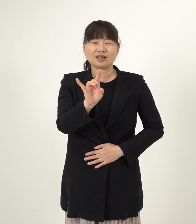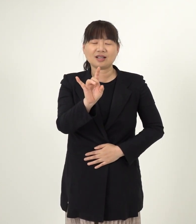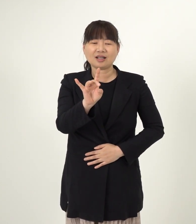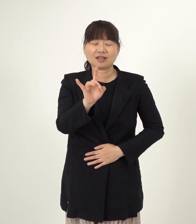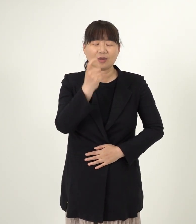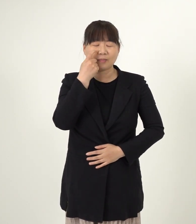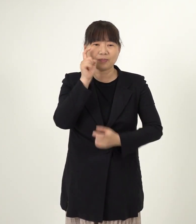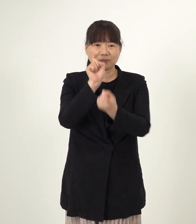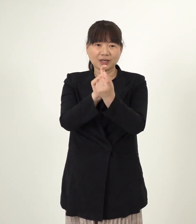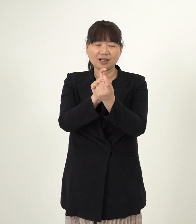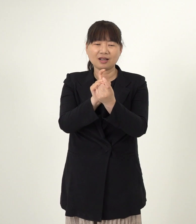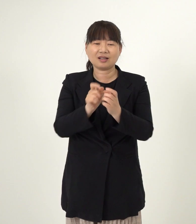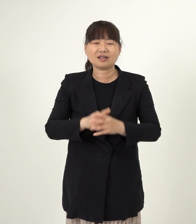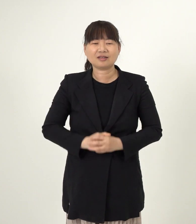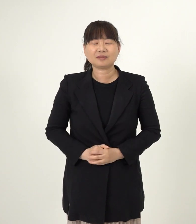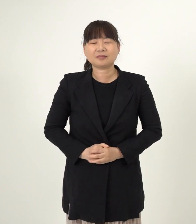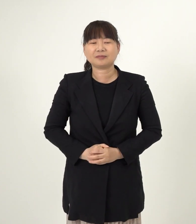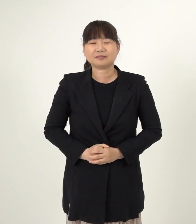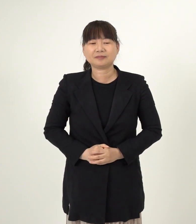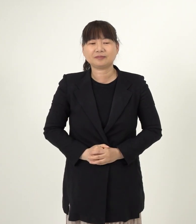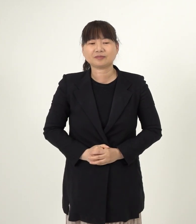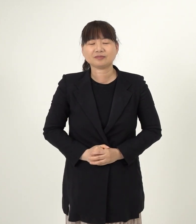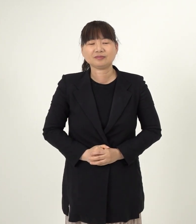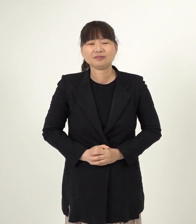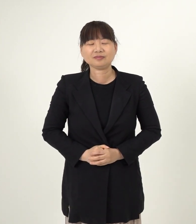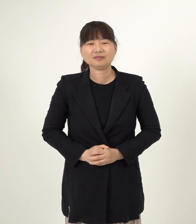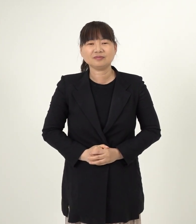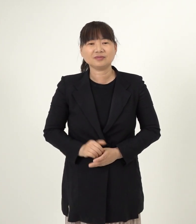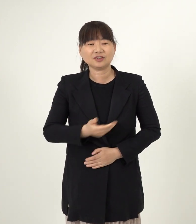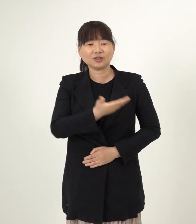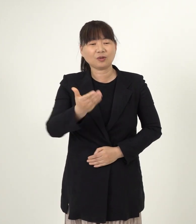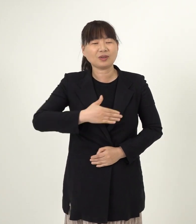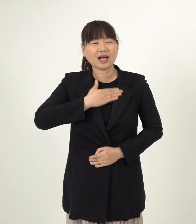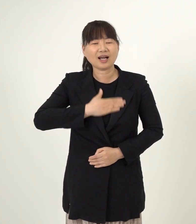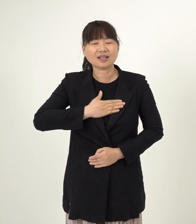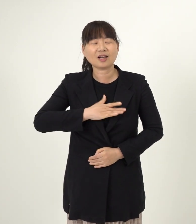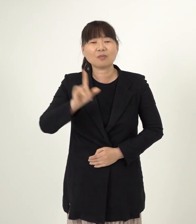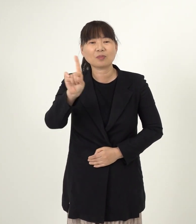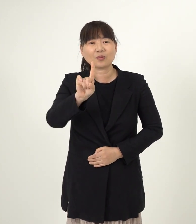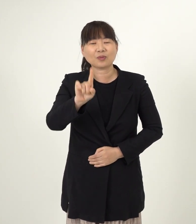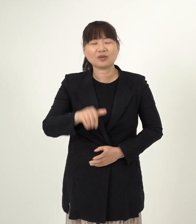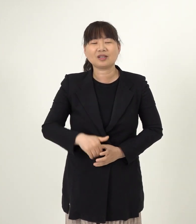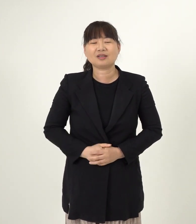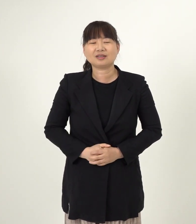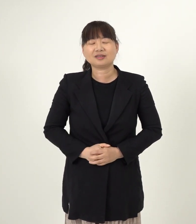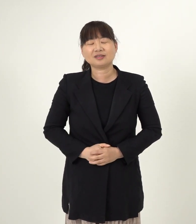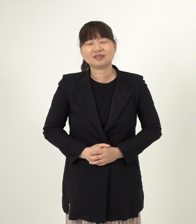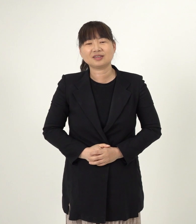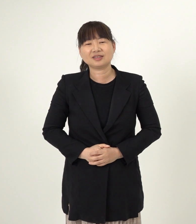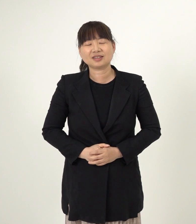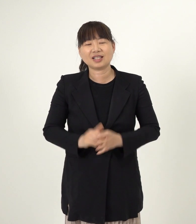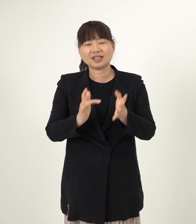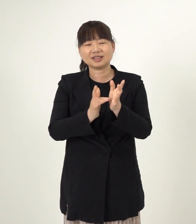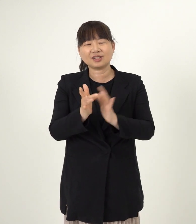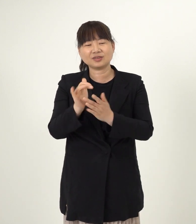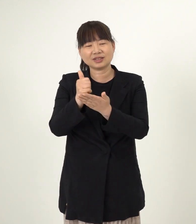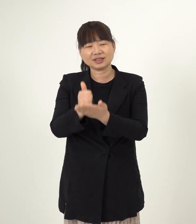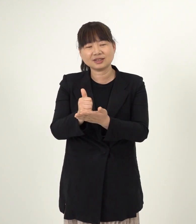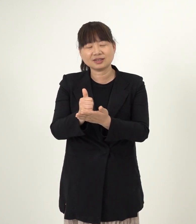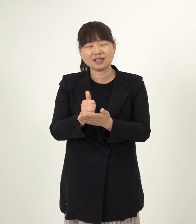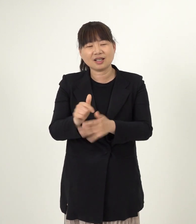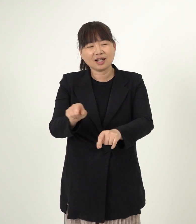눈에 띕니다. 혹시 뭔지 아세요, 여러분? 이 과정에서 예수님의